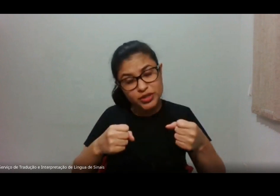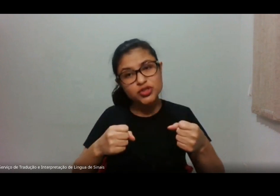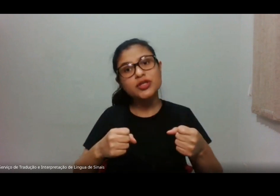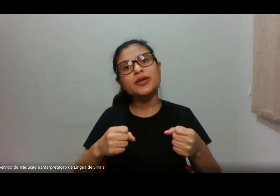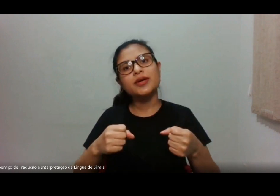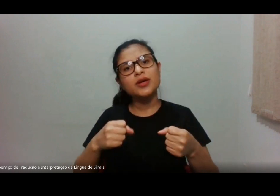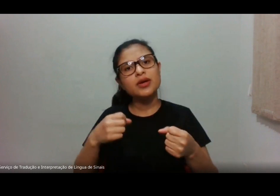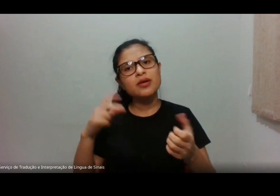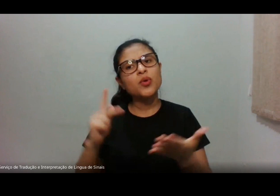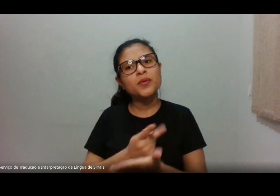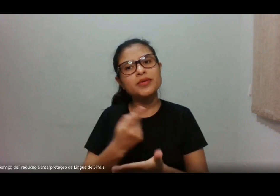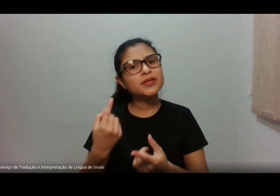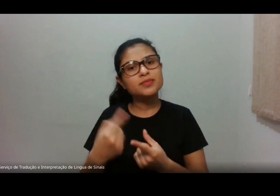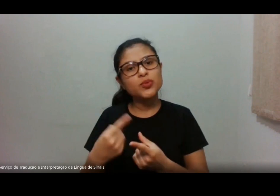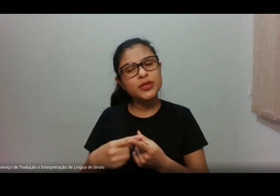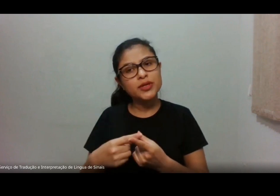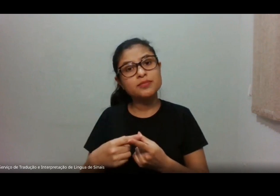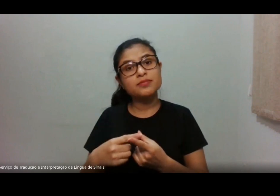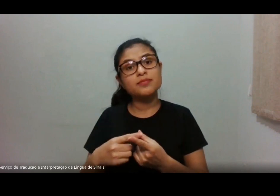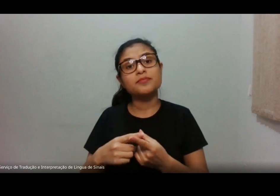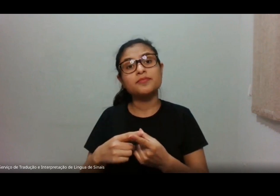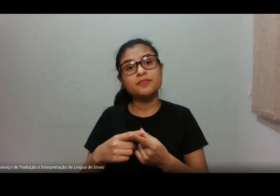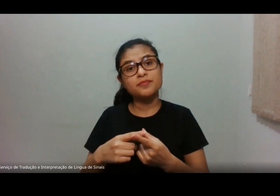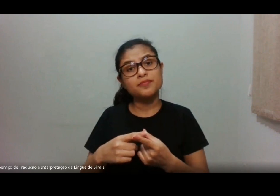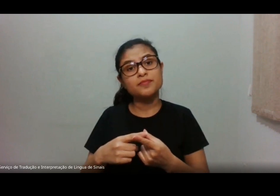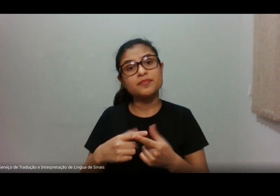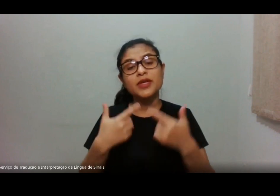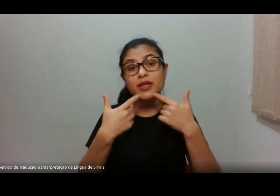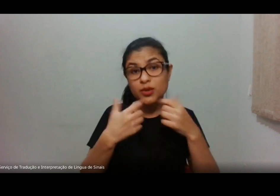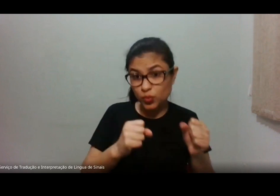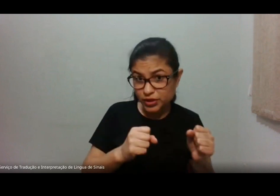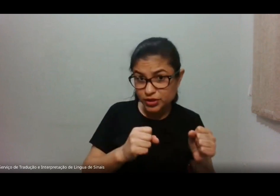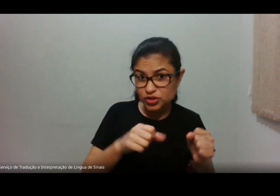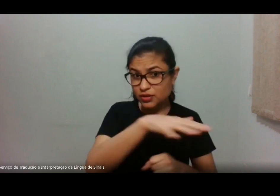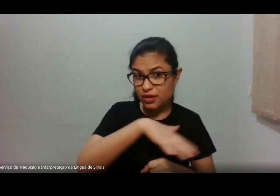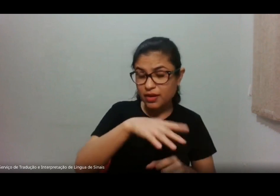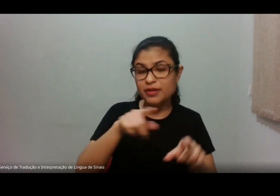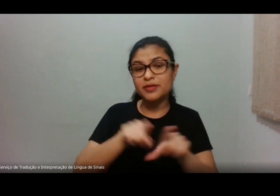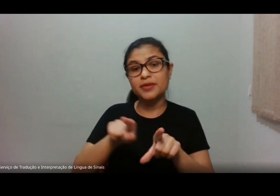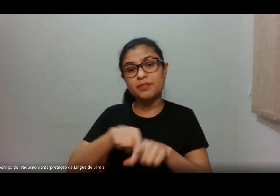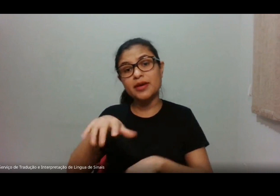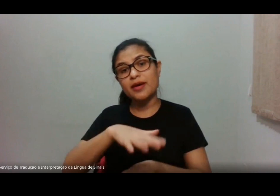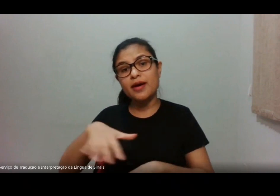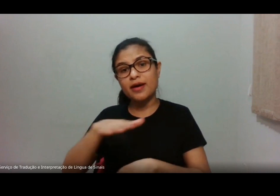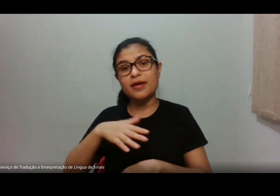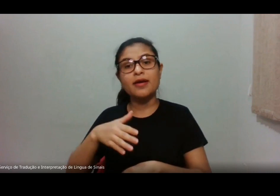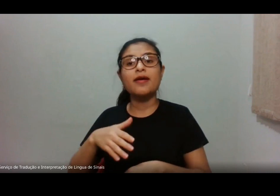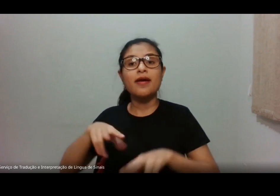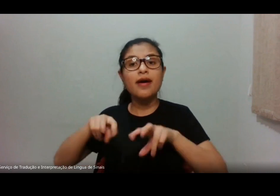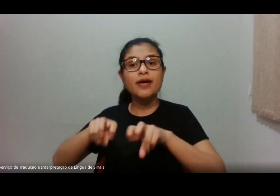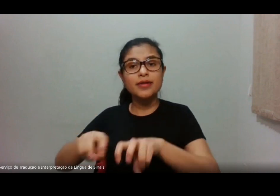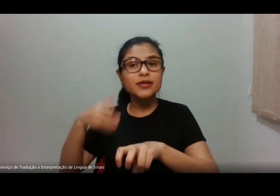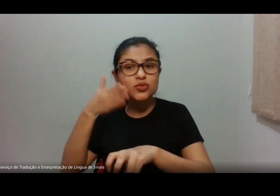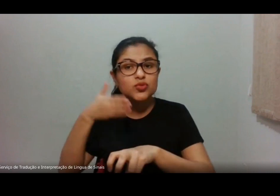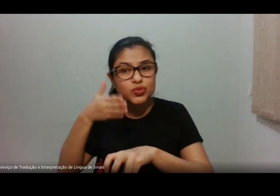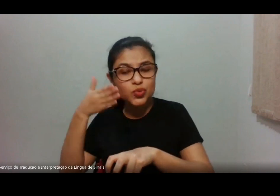entram via legislação, via, em muitos casos, linguística e análise de discurso.